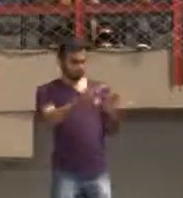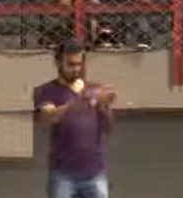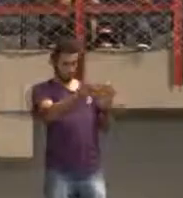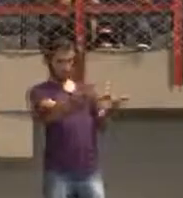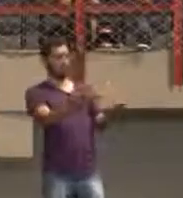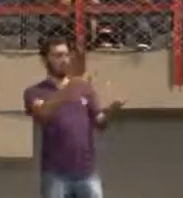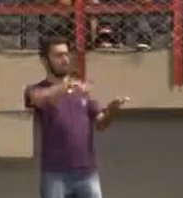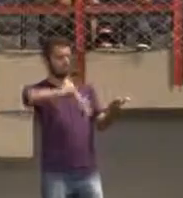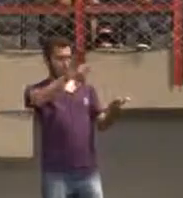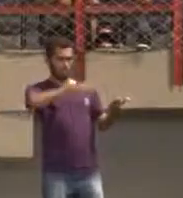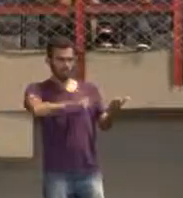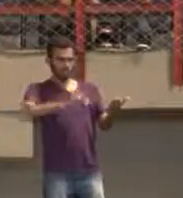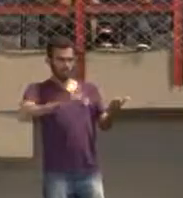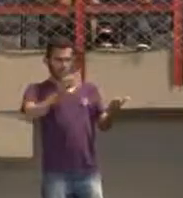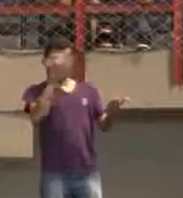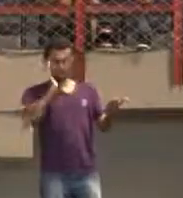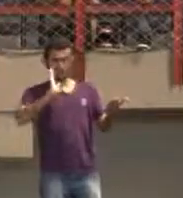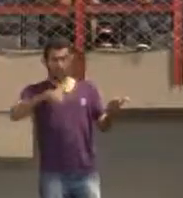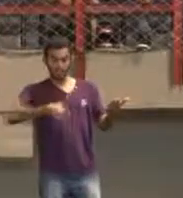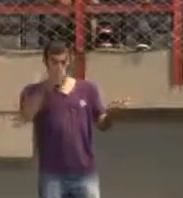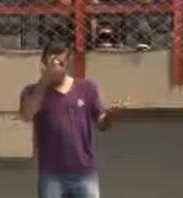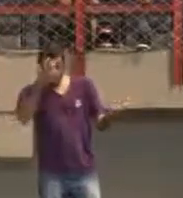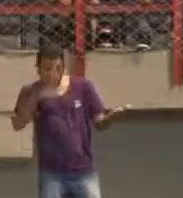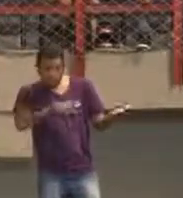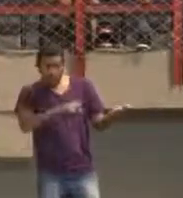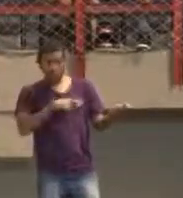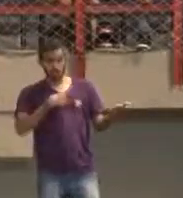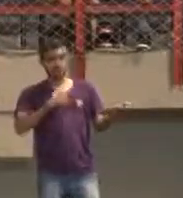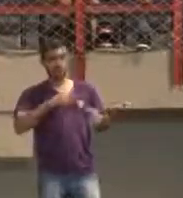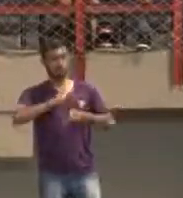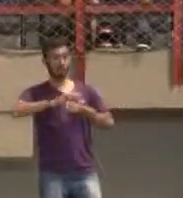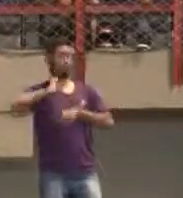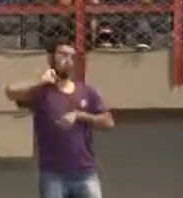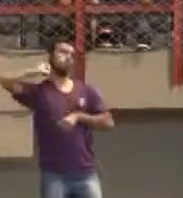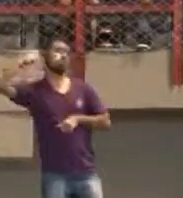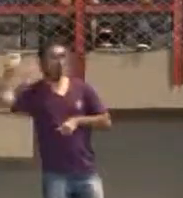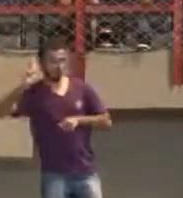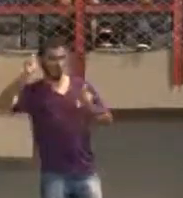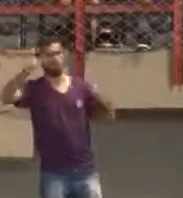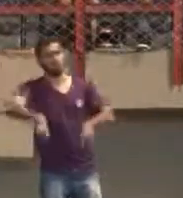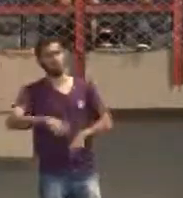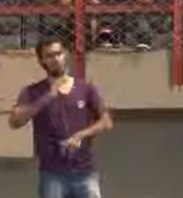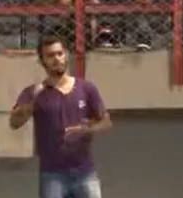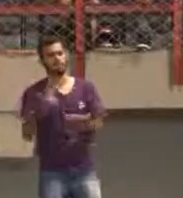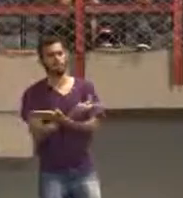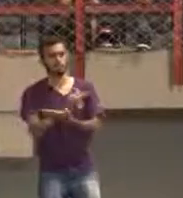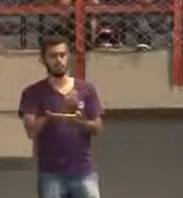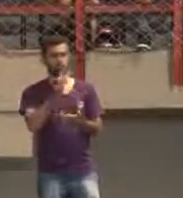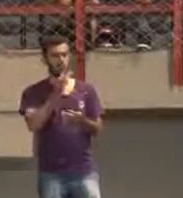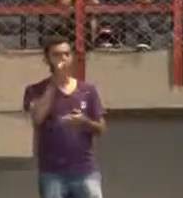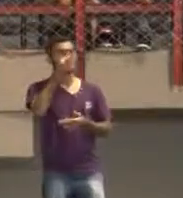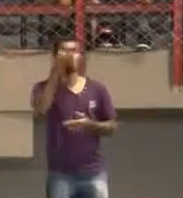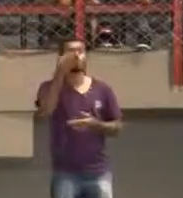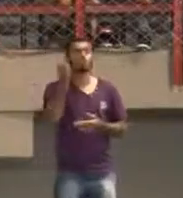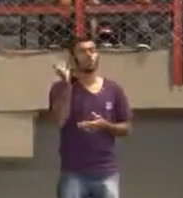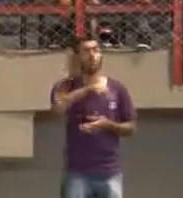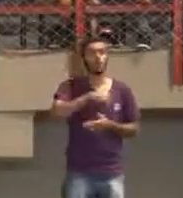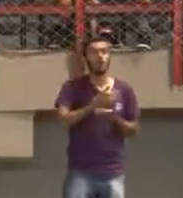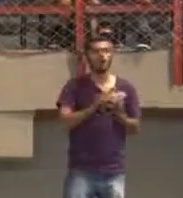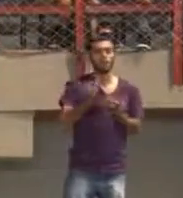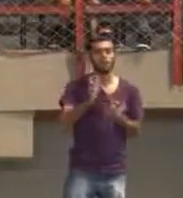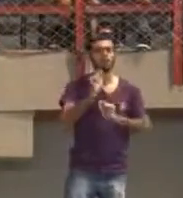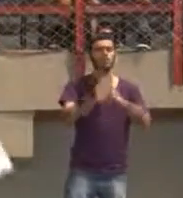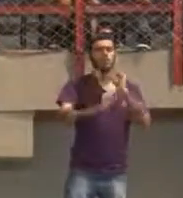se matar, no final ela se mata. Ok. As Flores do Mal começa com o Pai Nosso para o diabo.